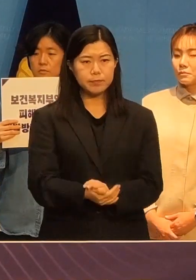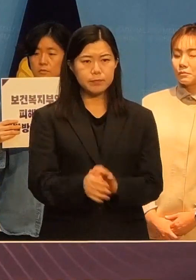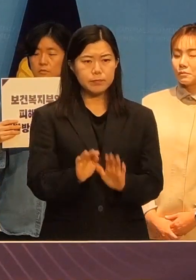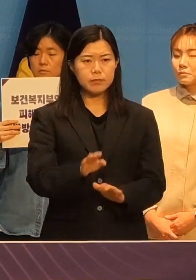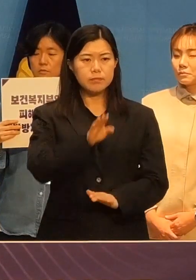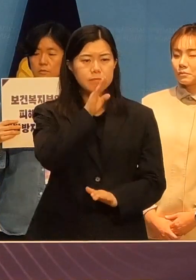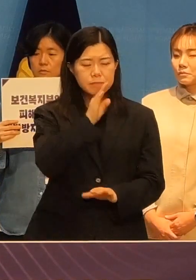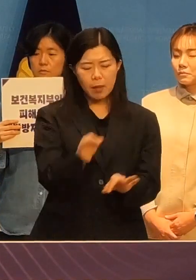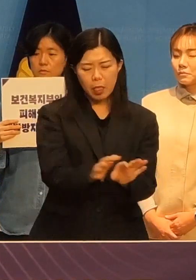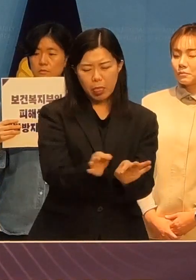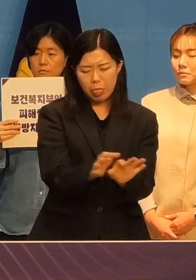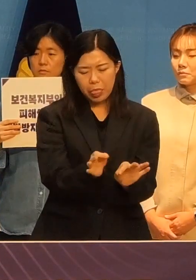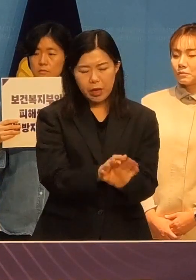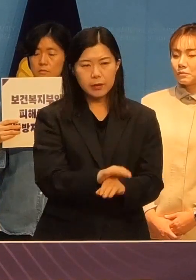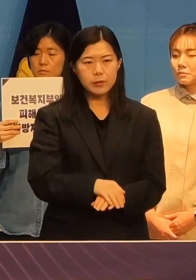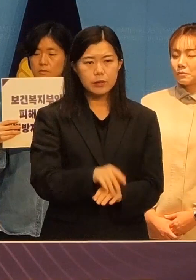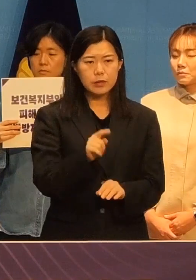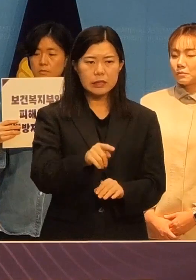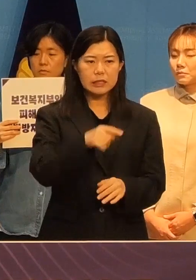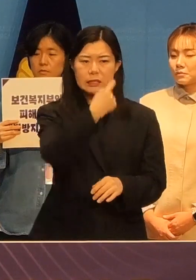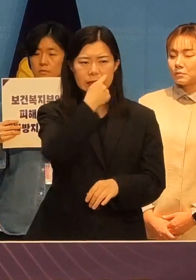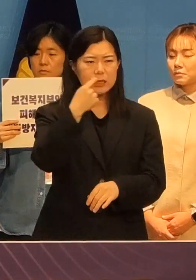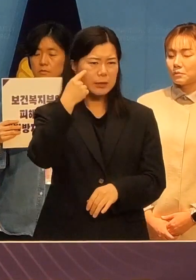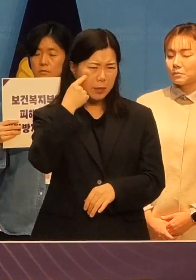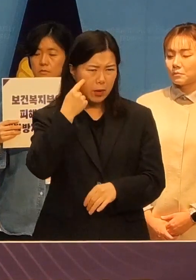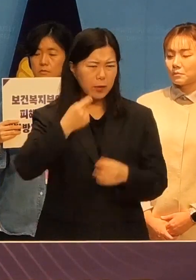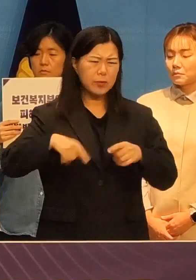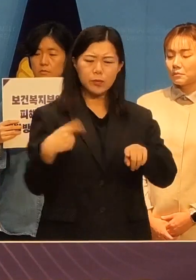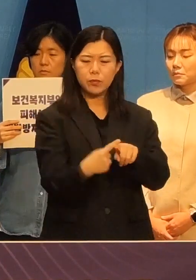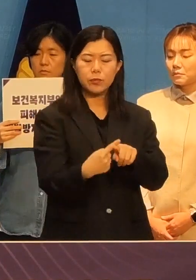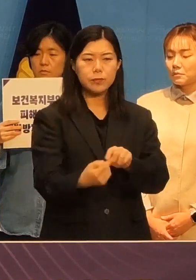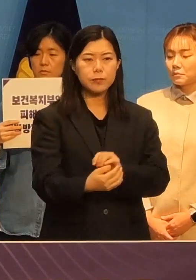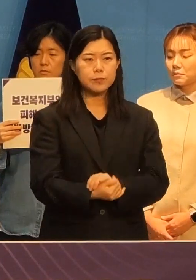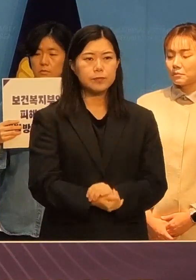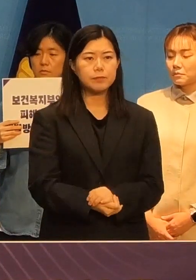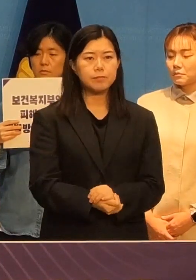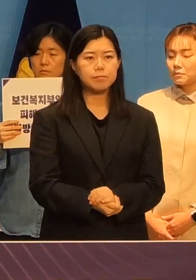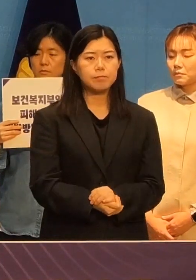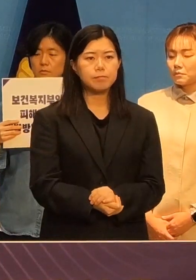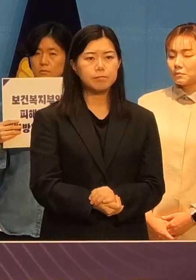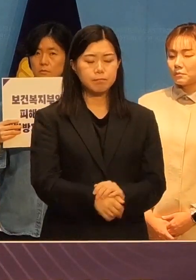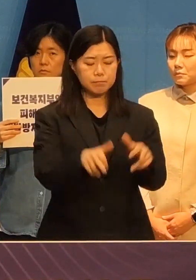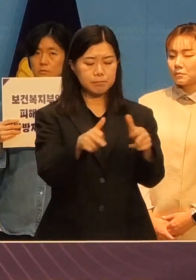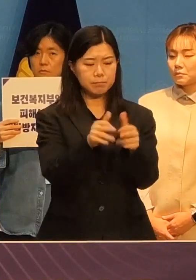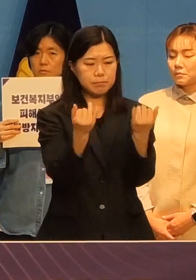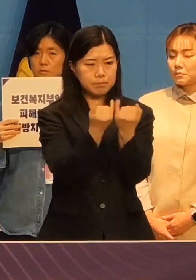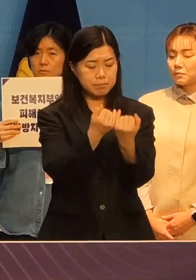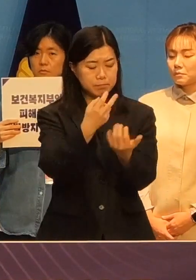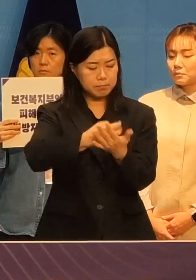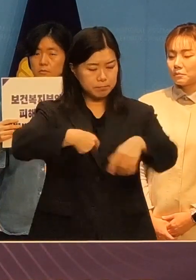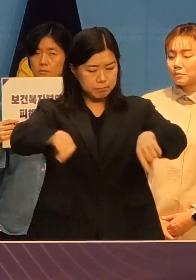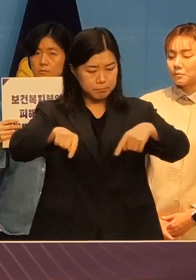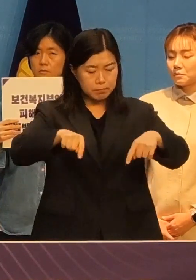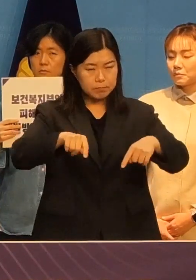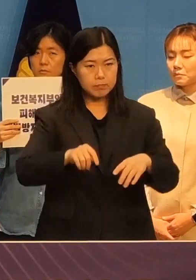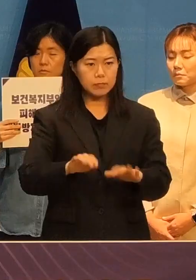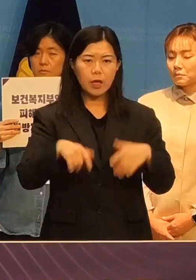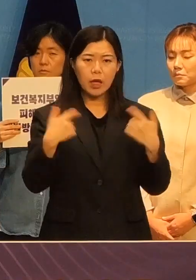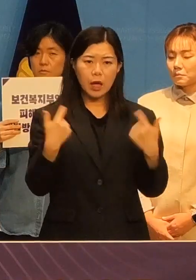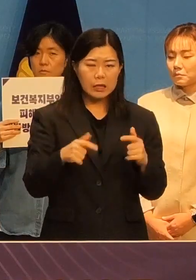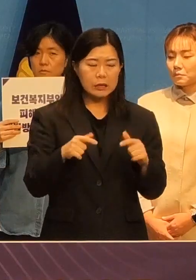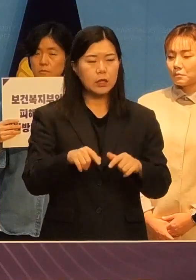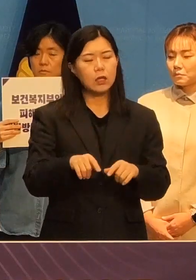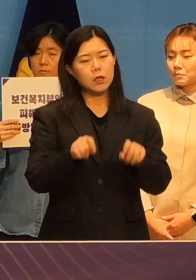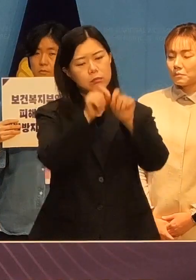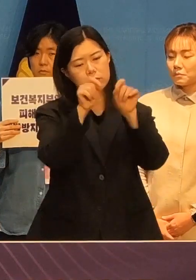진실을 은폐하고 있음을 증명합니다. 장애여성 정책은 늘